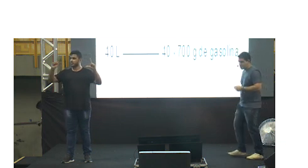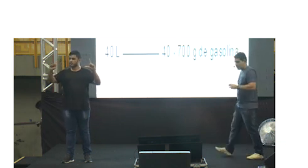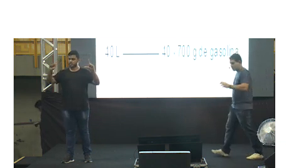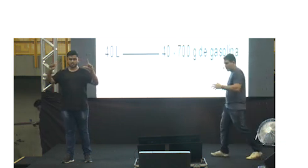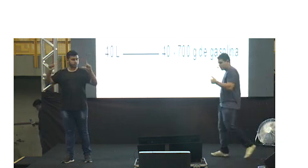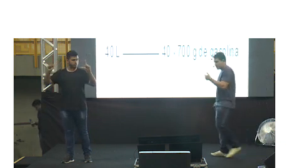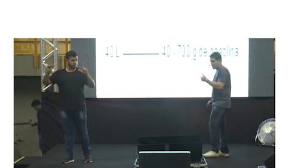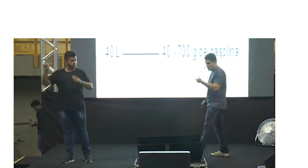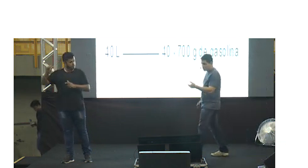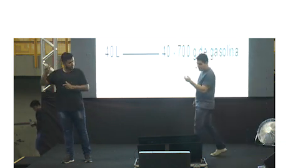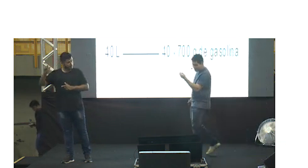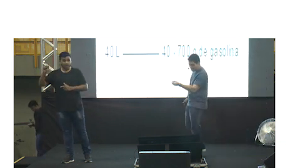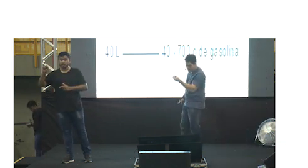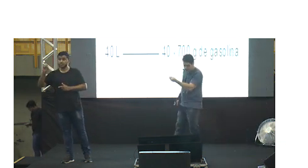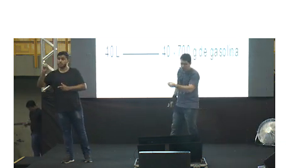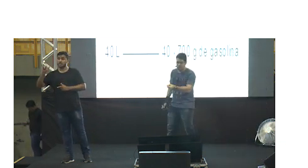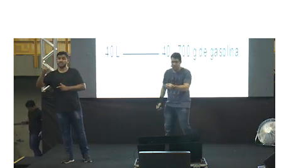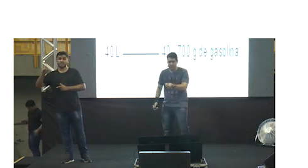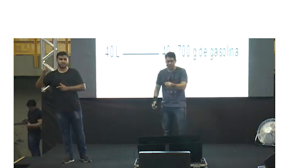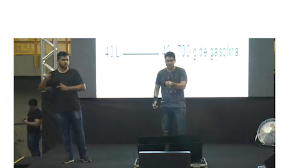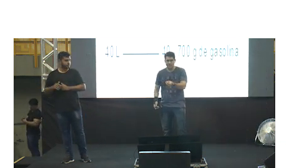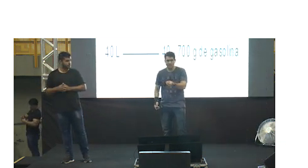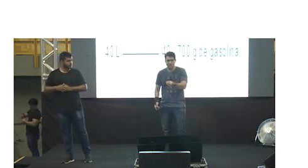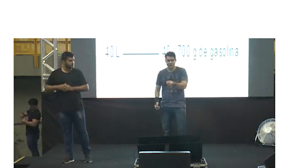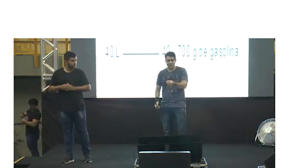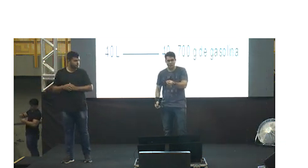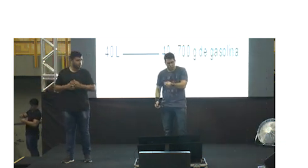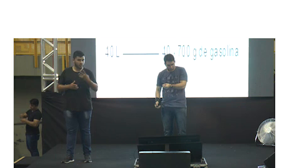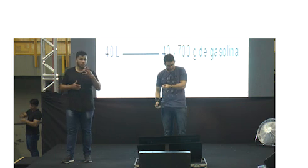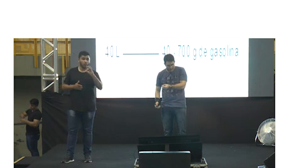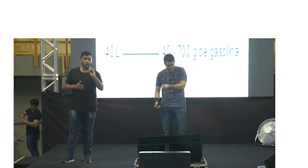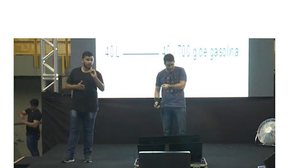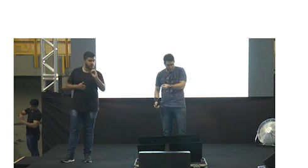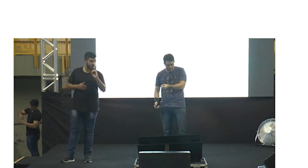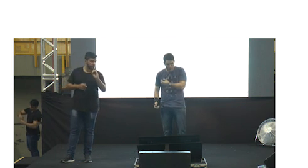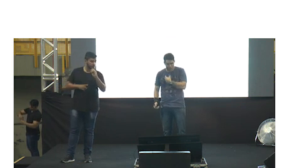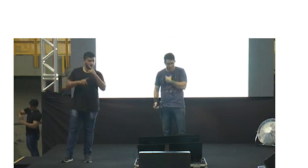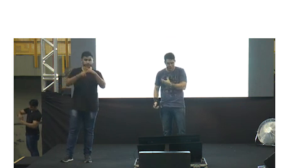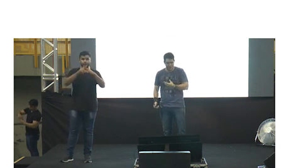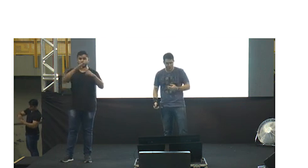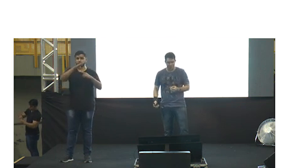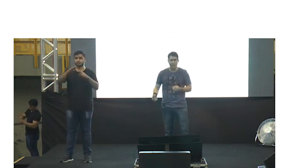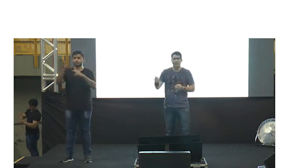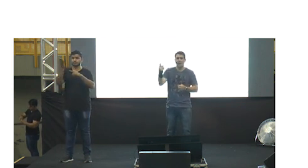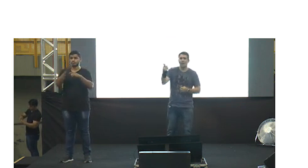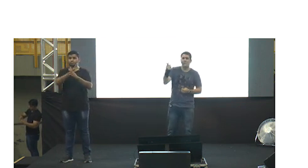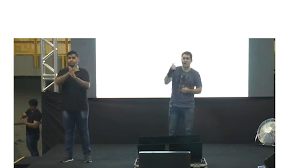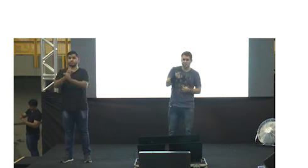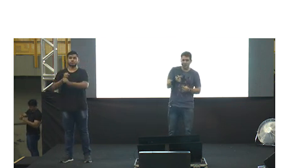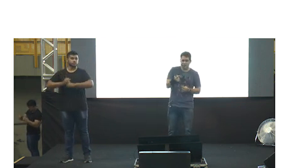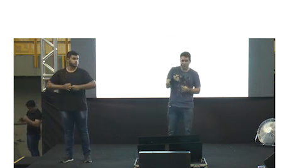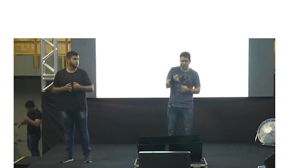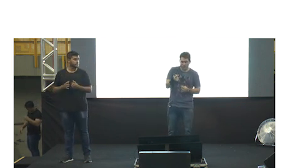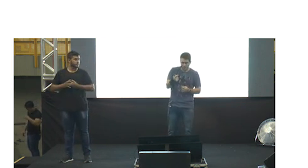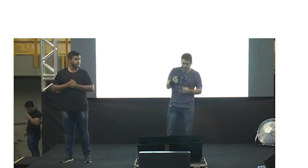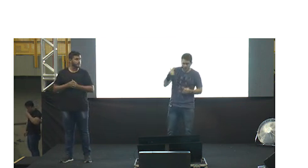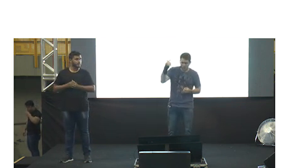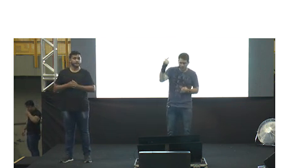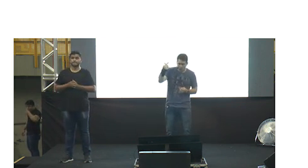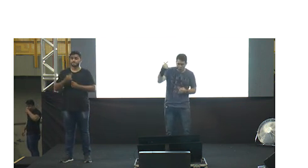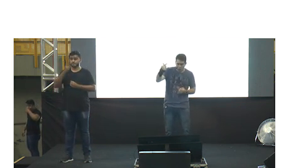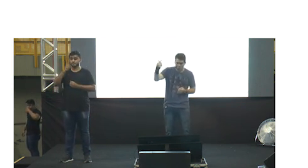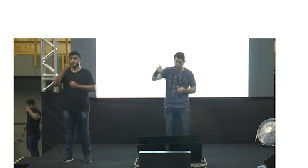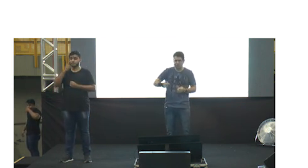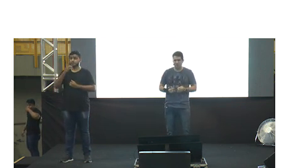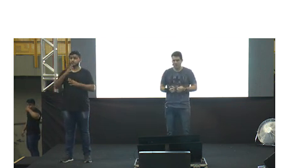de gasolina, eu vou ter quantos gramas de gasolina? Aí, fazendo a nossa continha, o que a gente tem? A massa de gasolina é